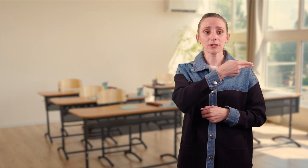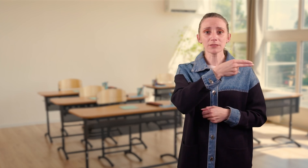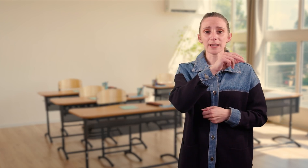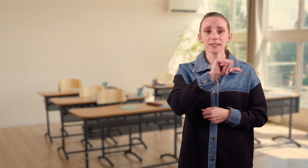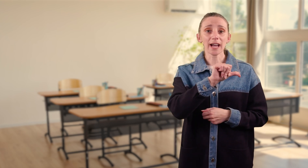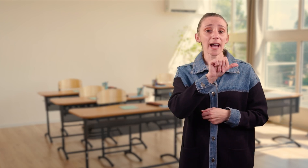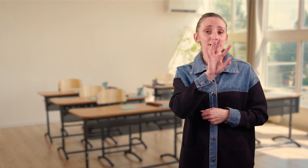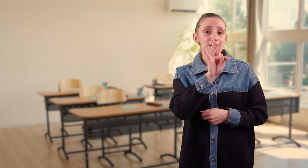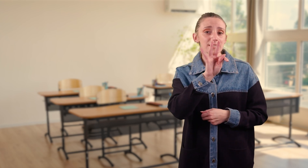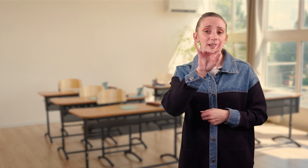Nathan,